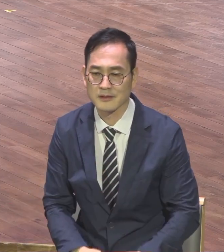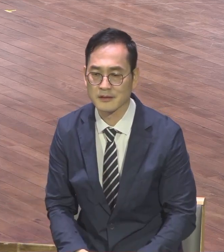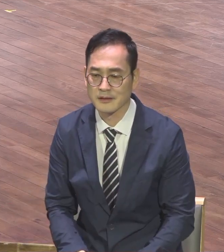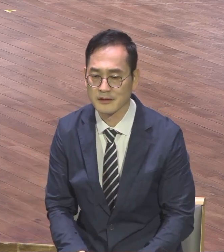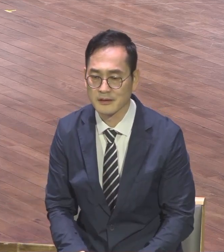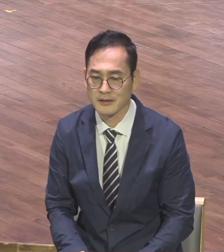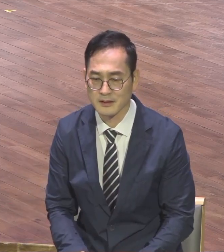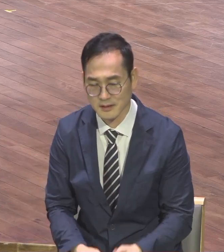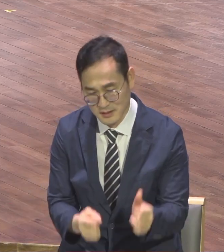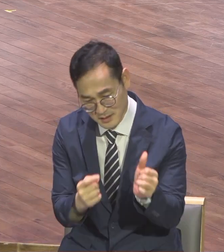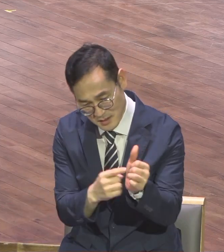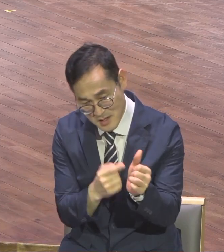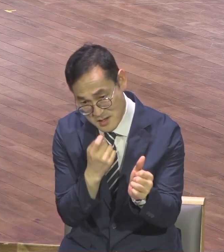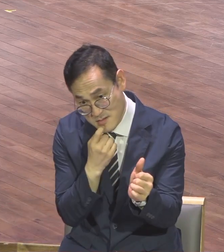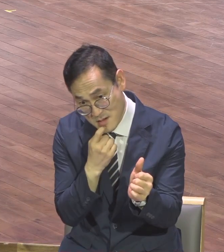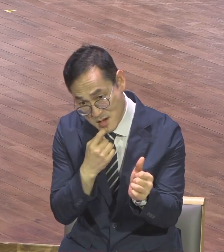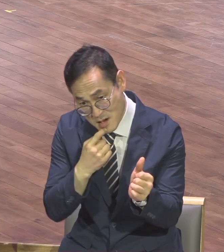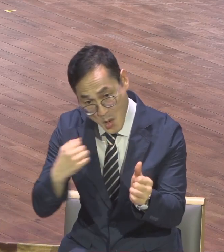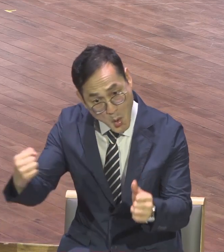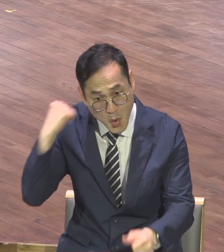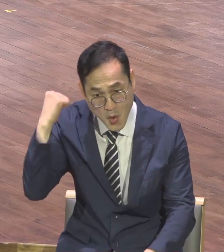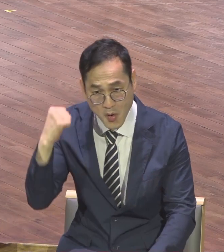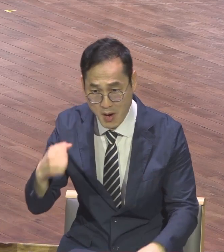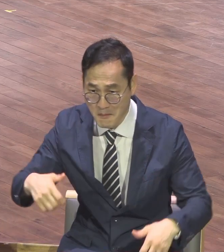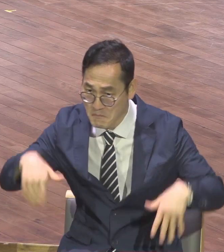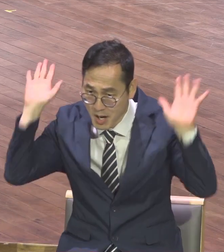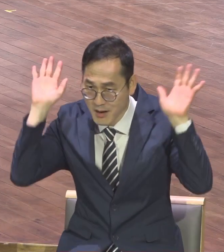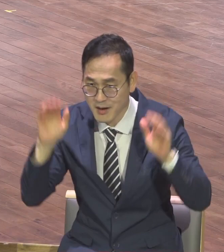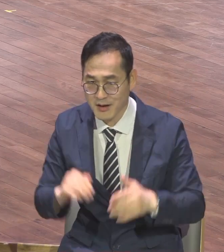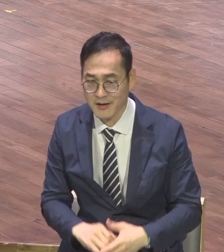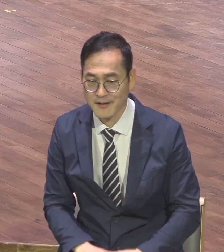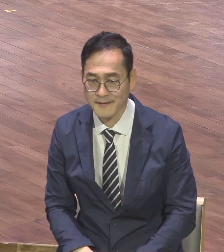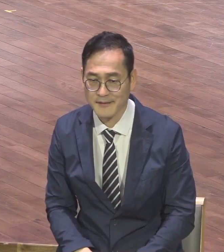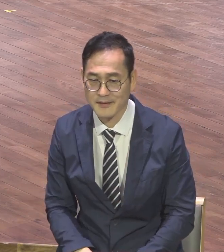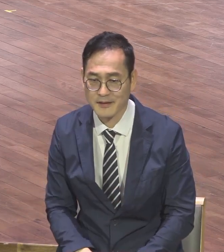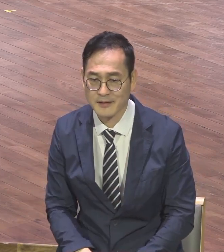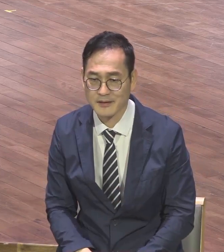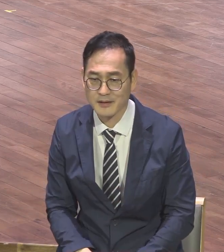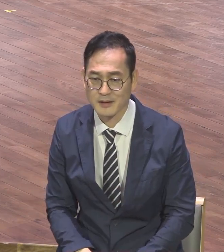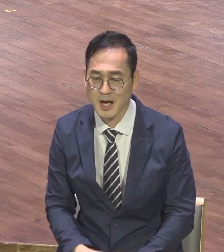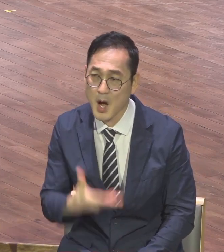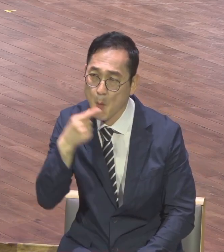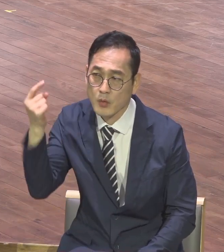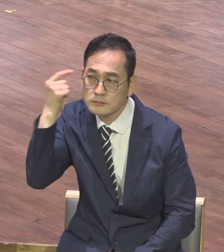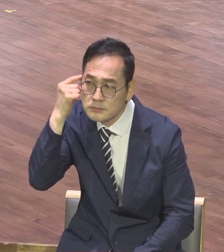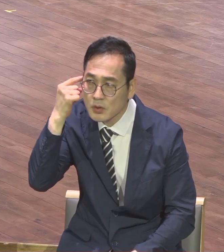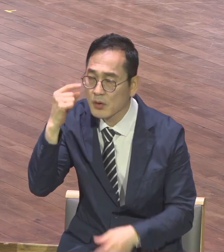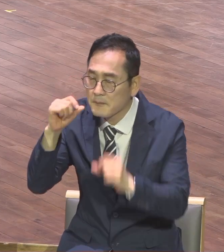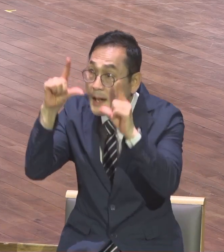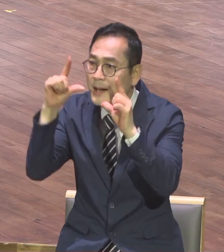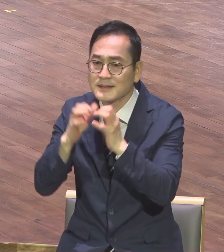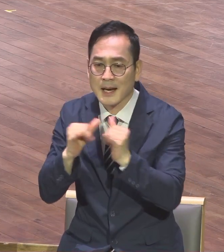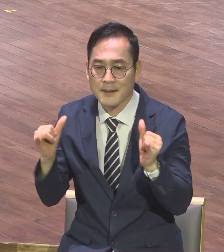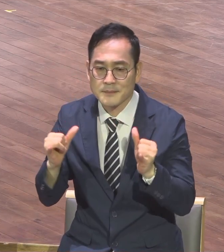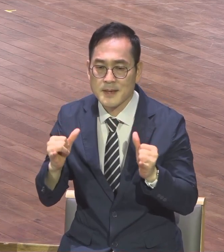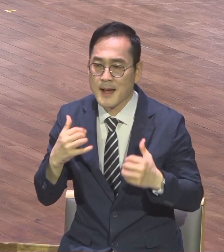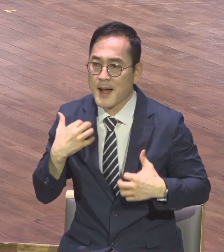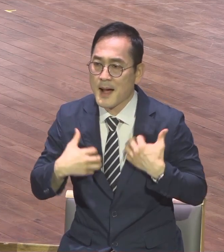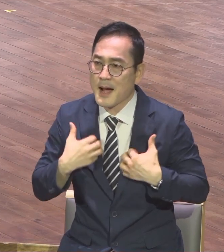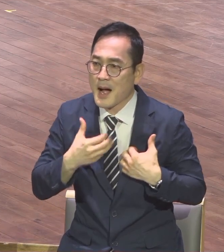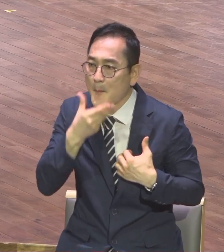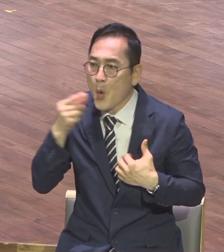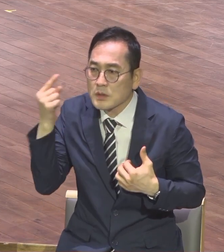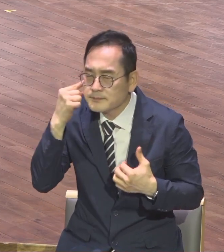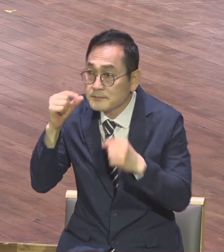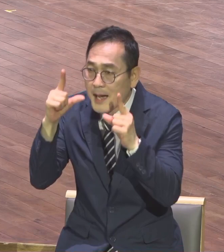한마디로 못 말립니다. 못 말려. 부활하신 주님을 만난 자의 삶은 이렇습니다. 정말 구원받은 자, 천국과